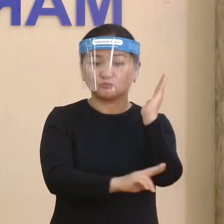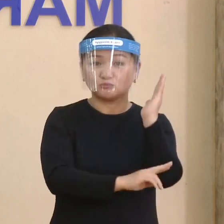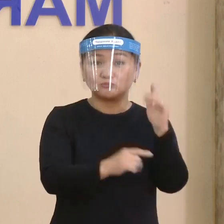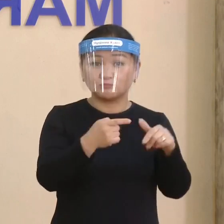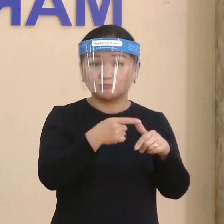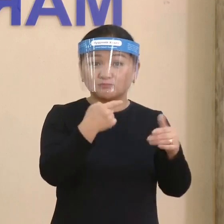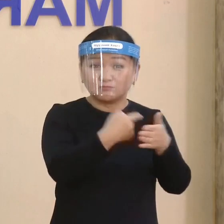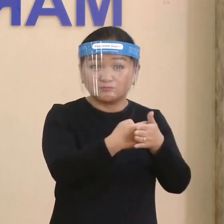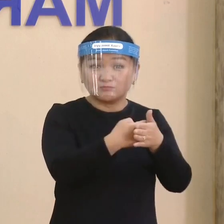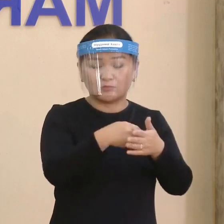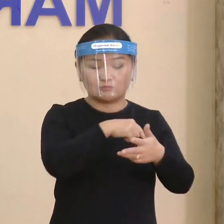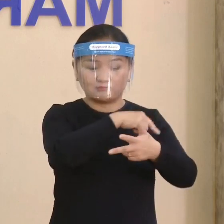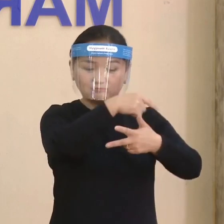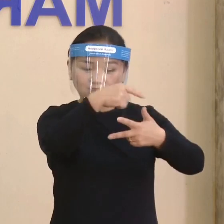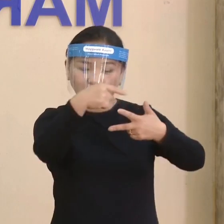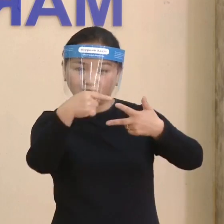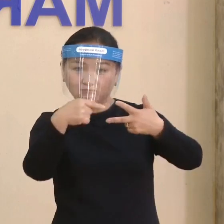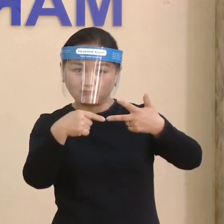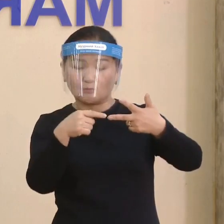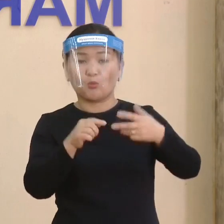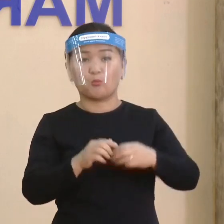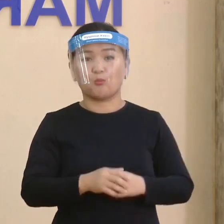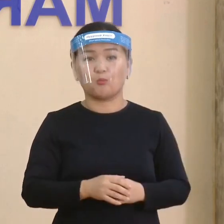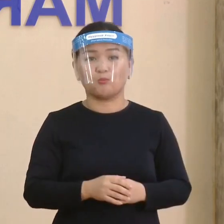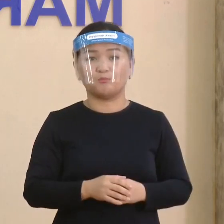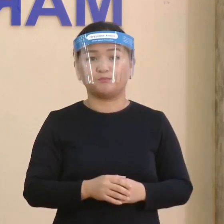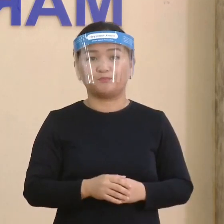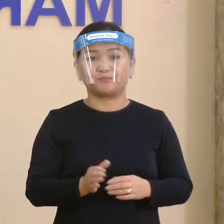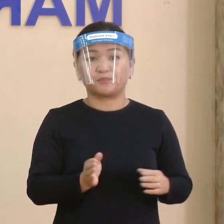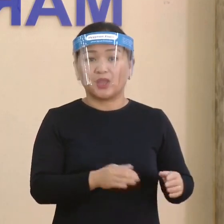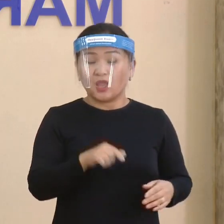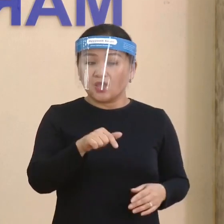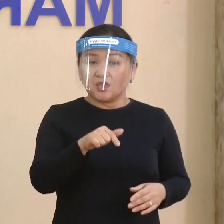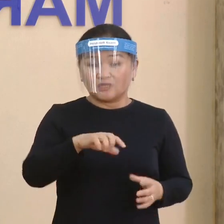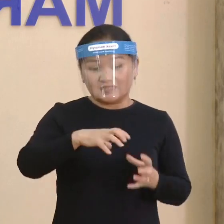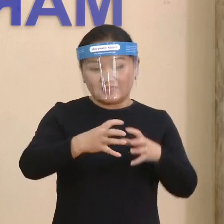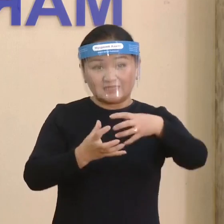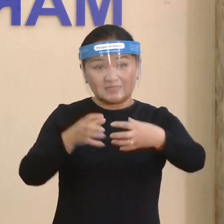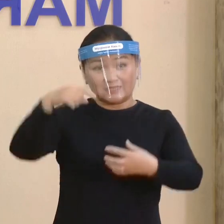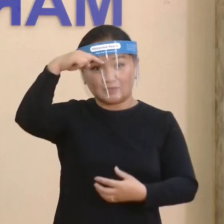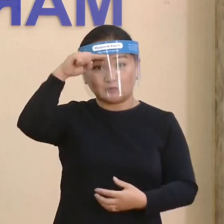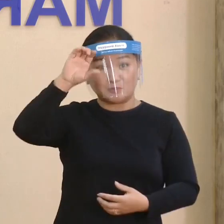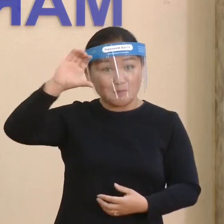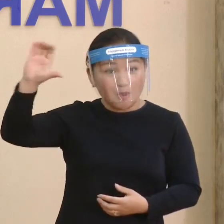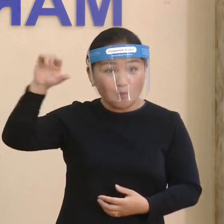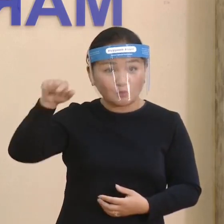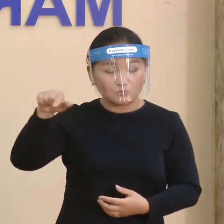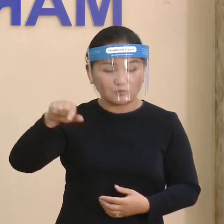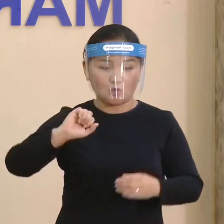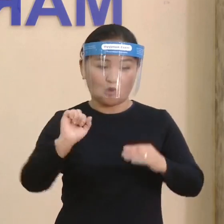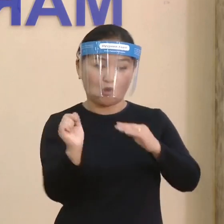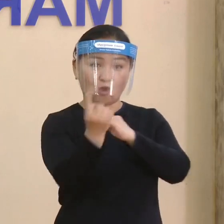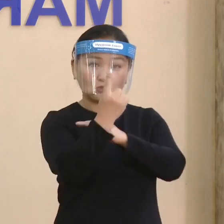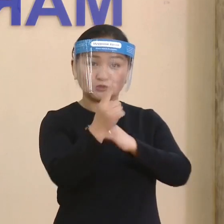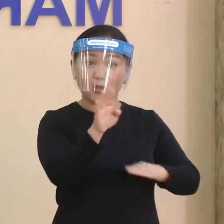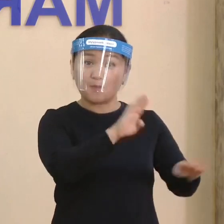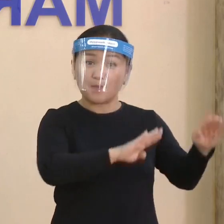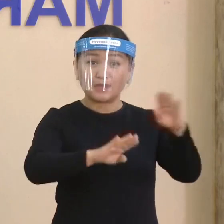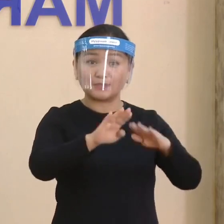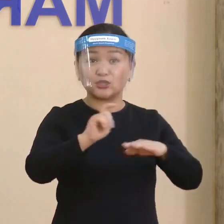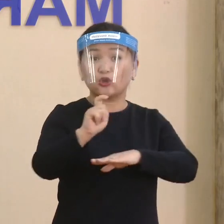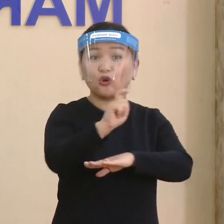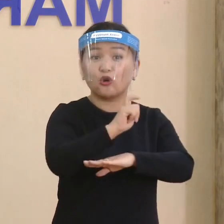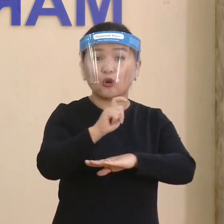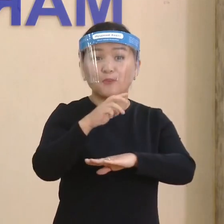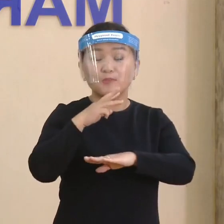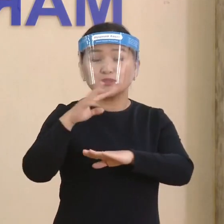ихний 3 оронд одоо байна. За ийм учраас дэлхийн эрүүл мэндийн байгууллагын онцгой байдлын хороо